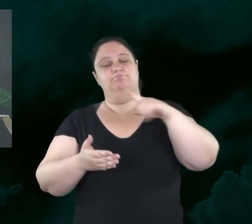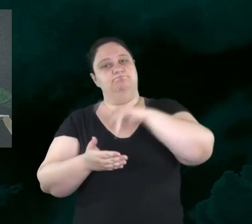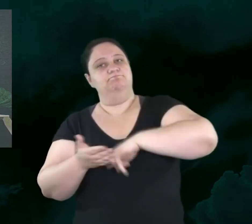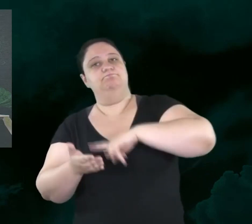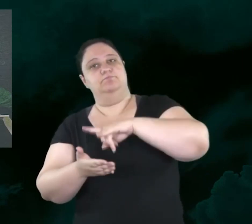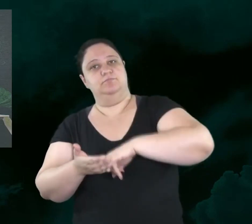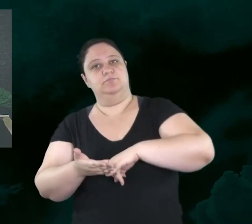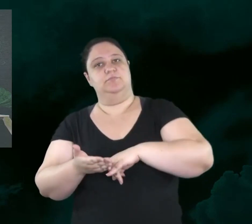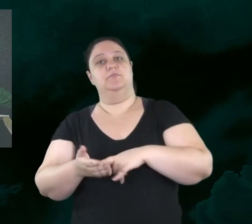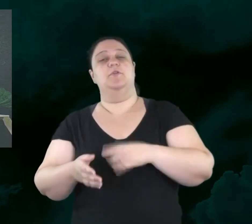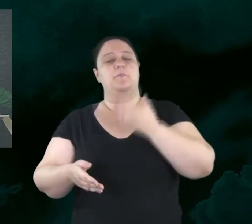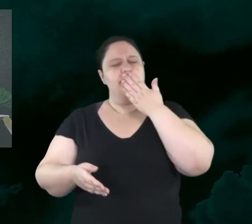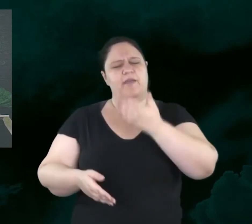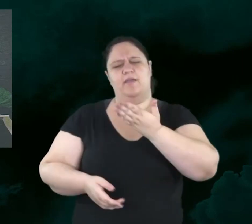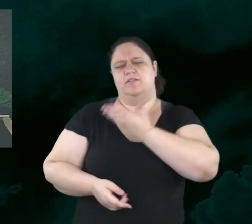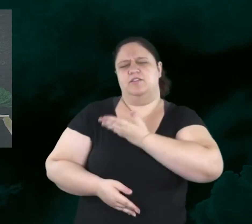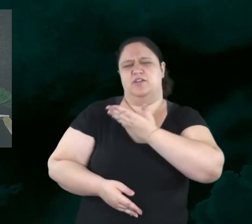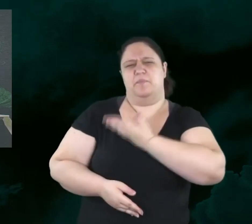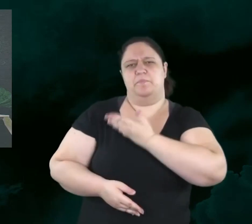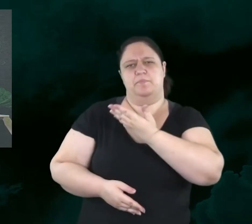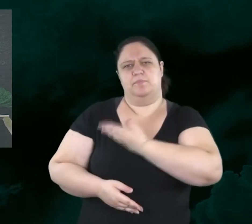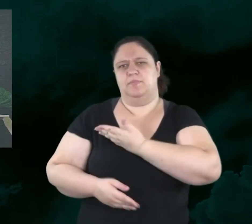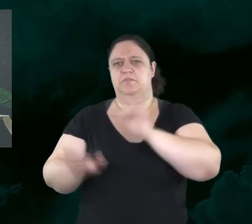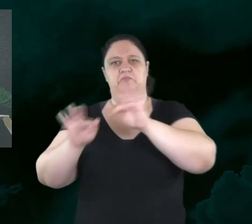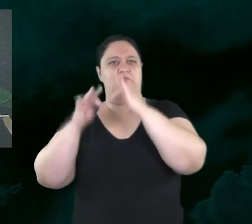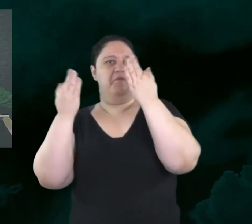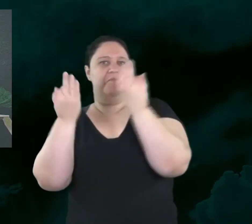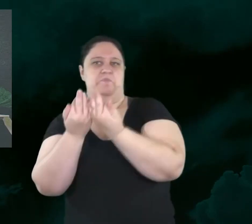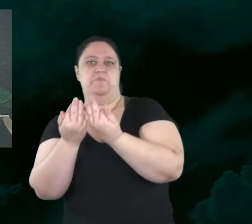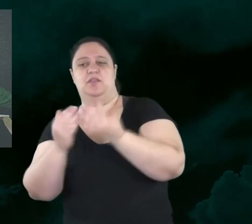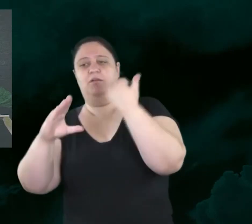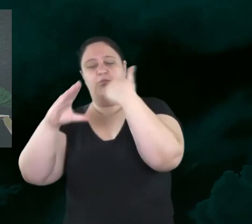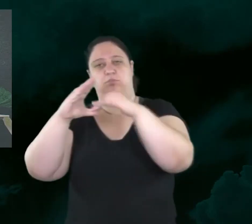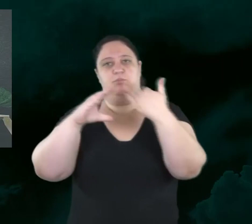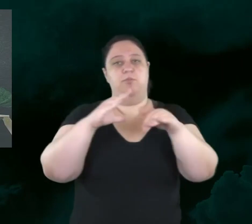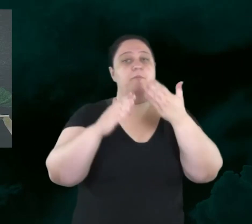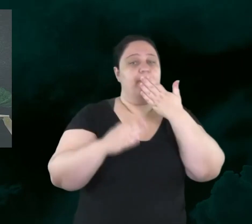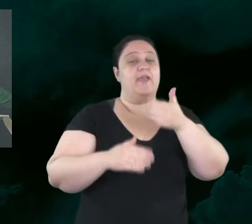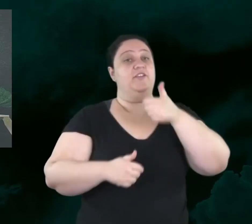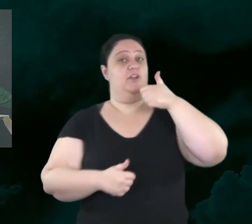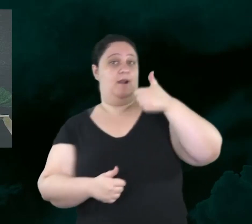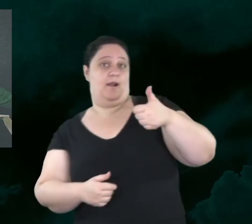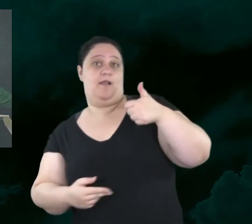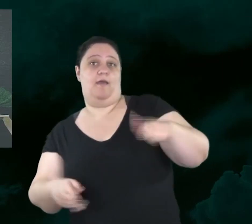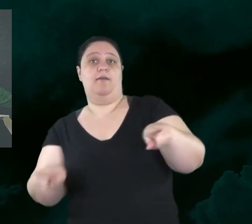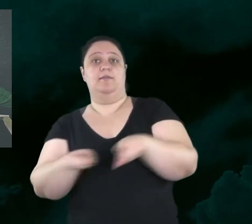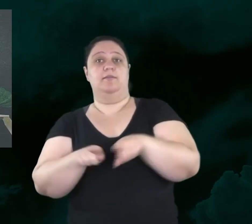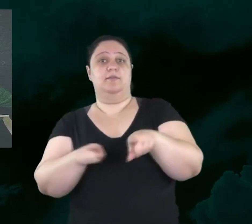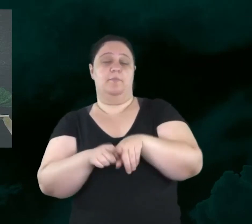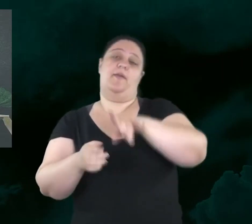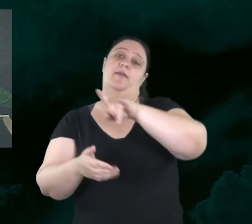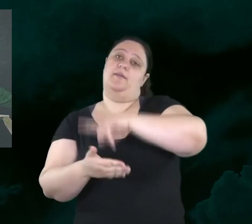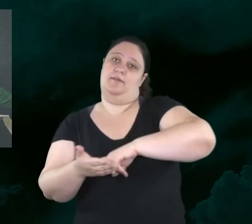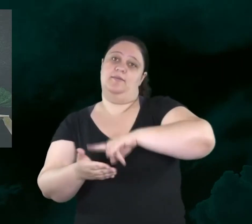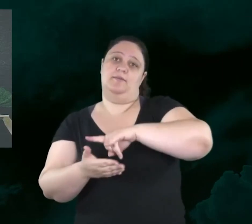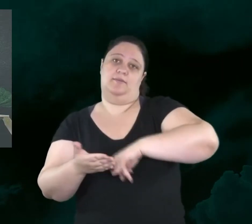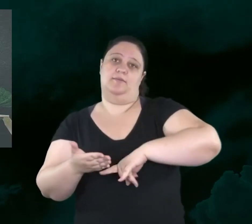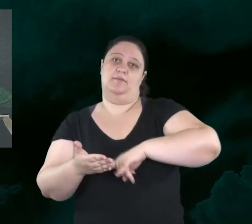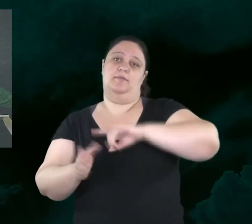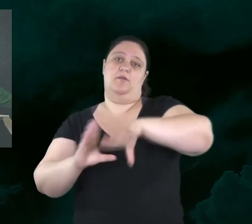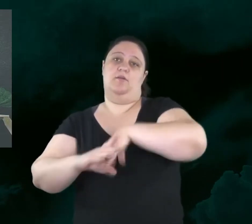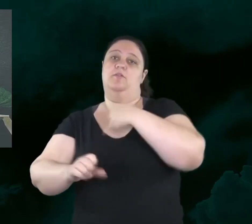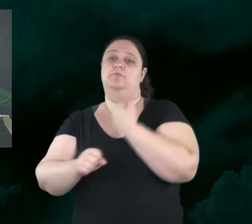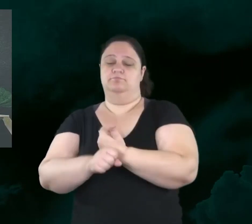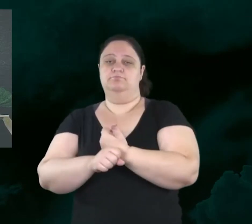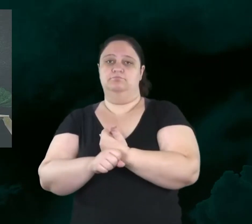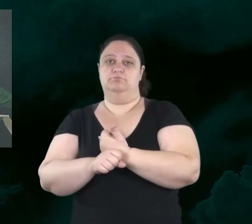para seus amigos, para quem você enviar, que façam like e também façam a inscrição no Instituto